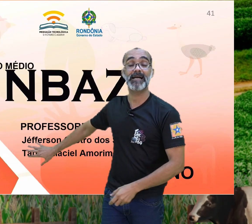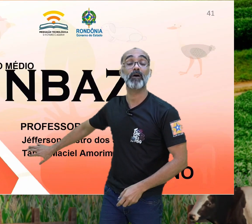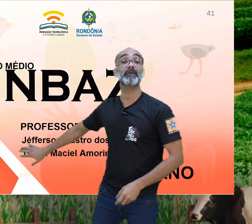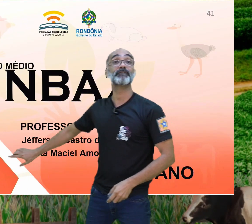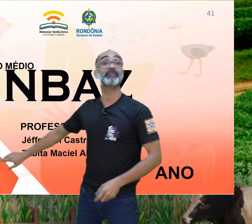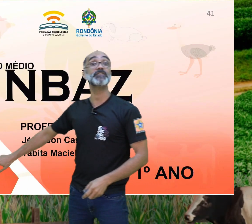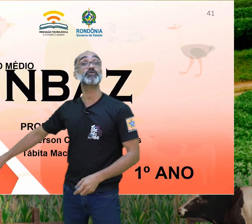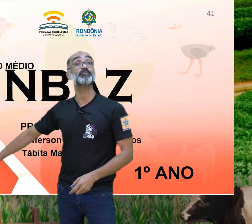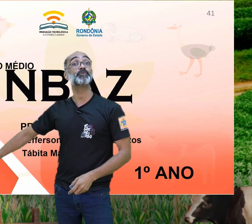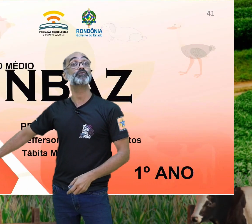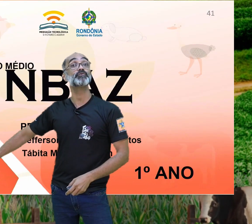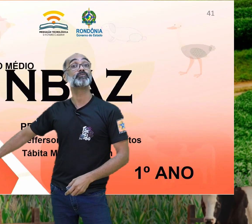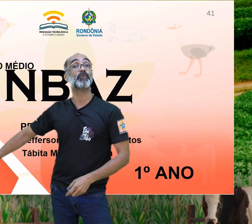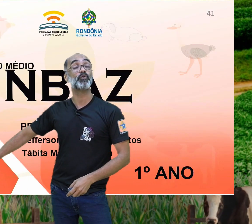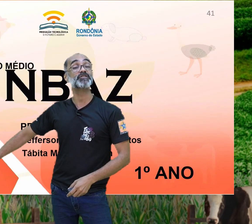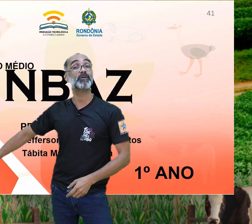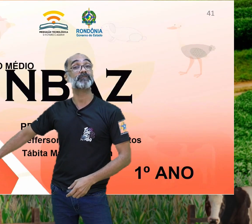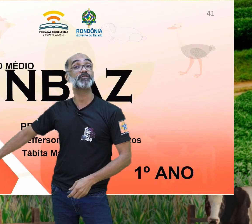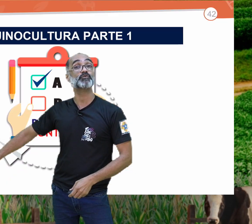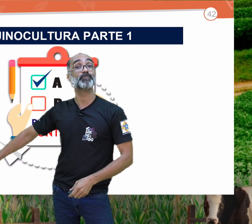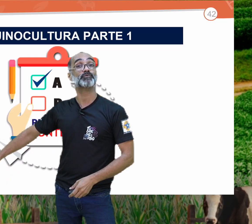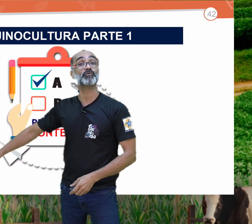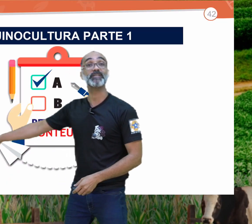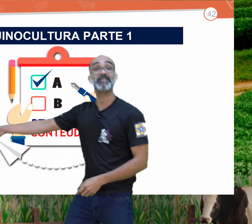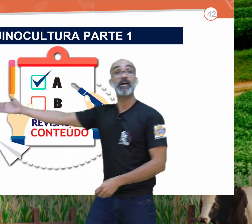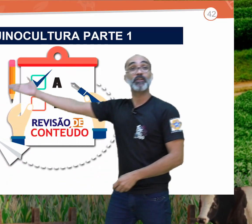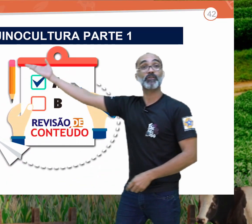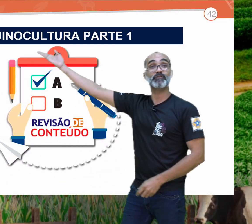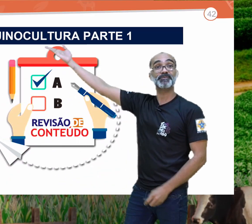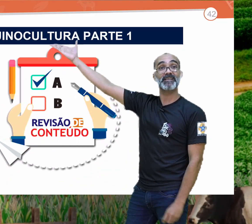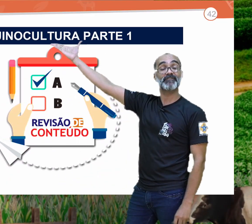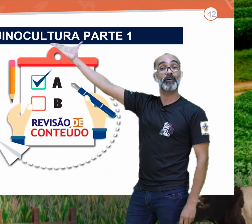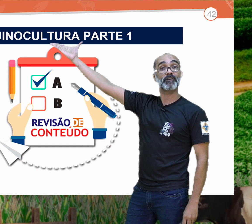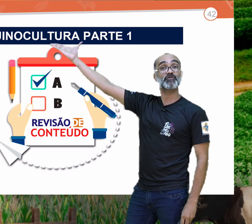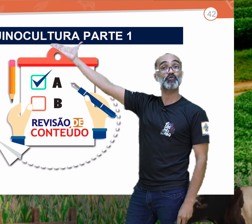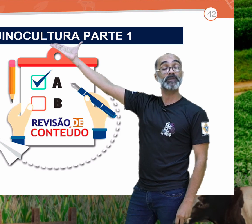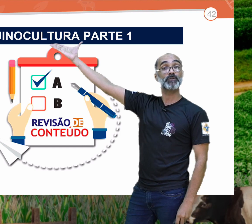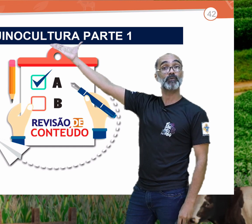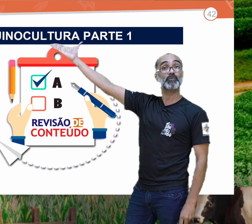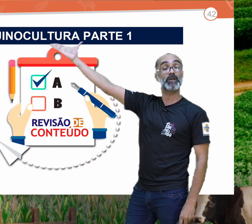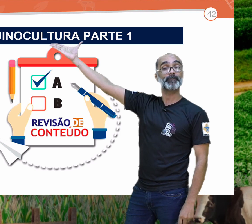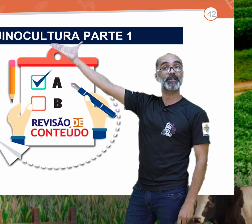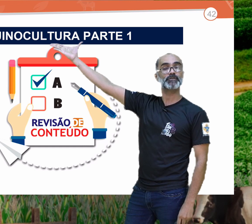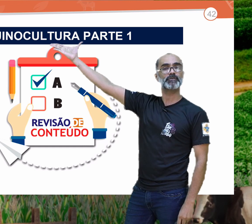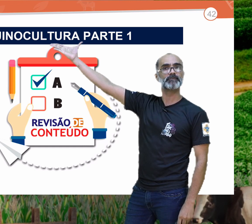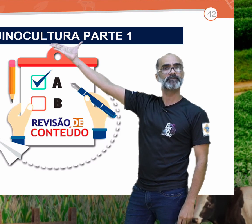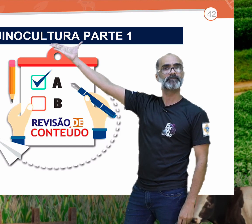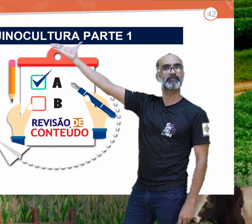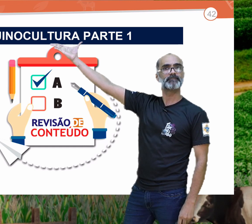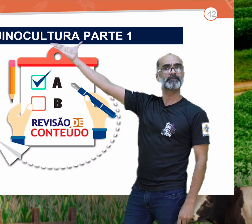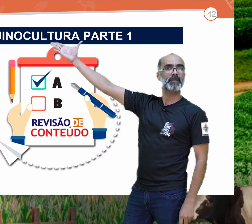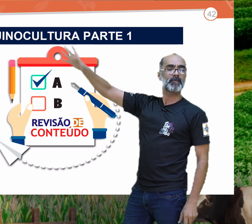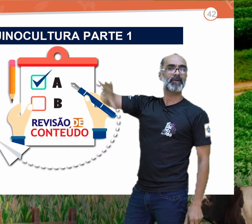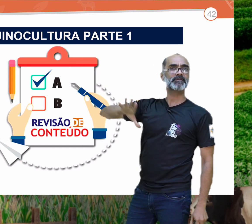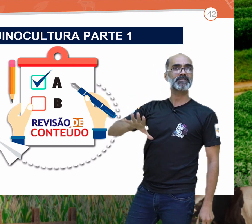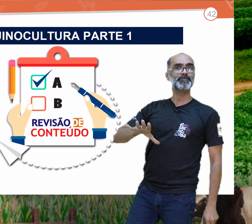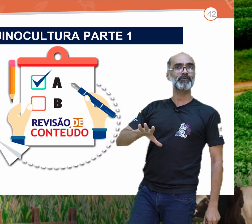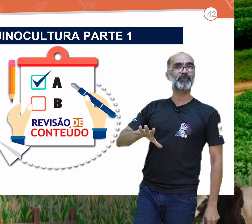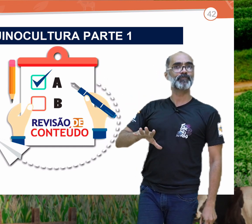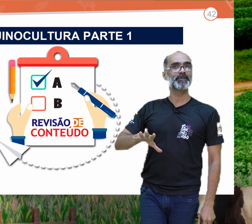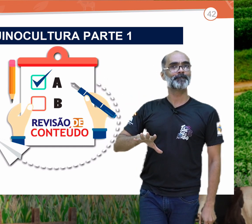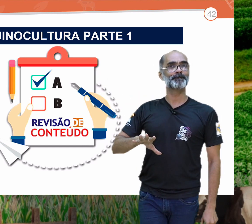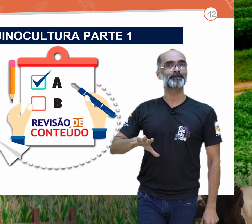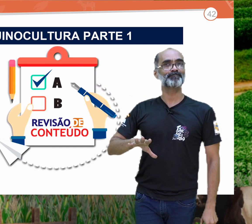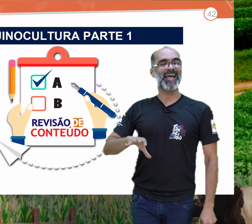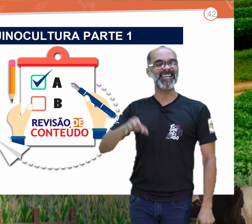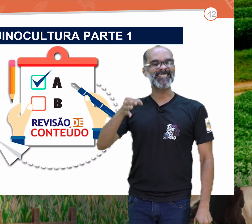muitas coisas na aula 21.1. Hoje, na aula 21.2, nós vamos rever, ó, suinocultura parte 1. Mas não